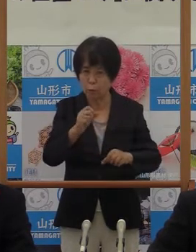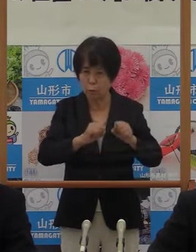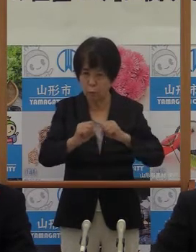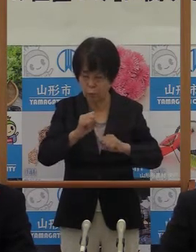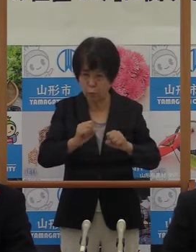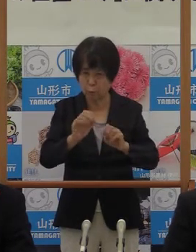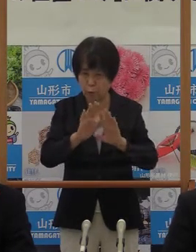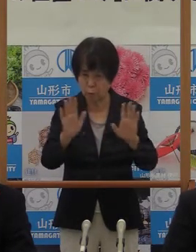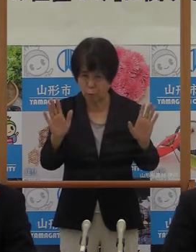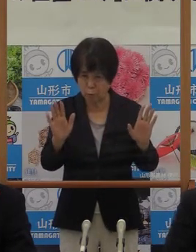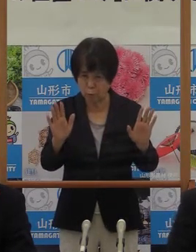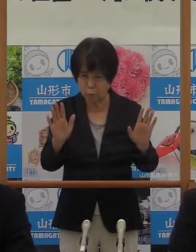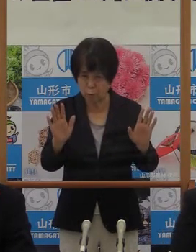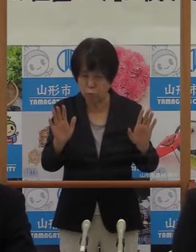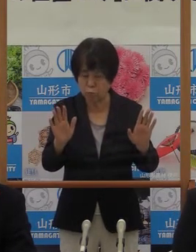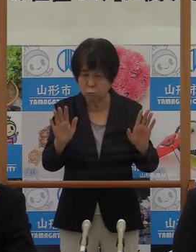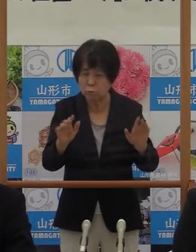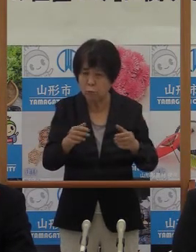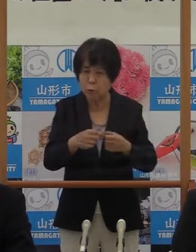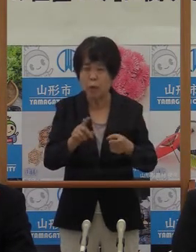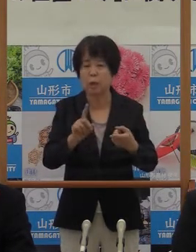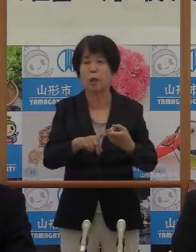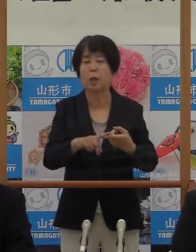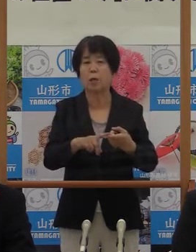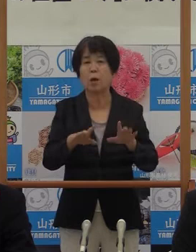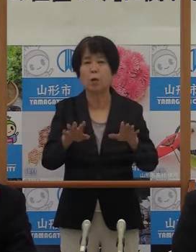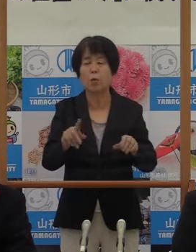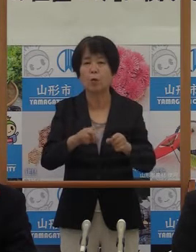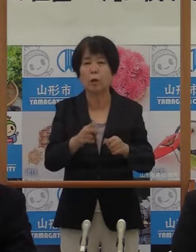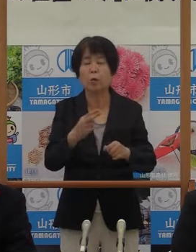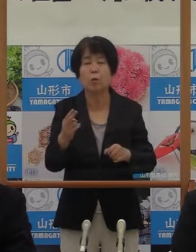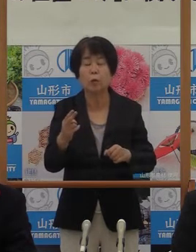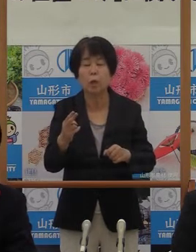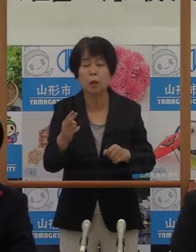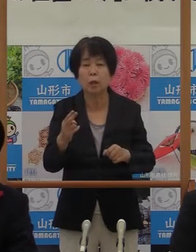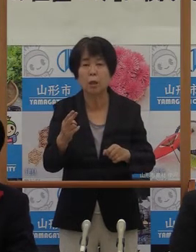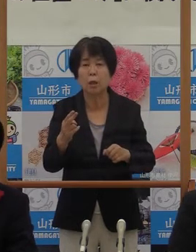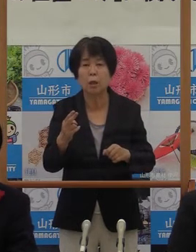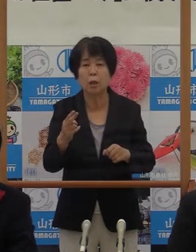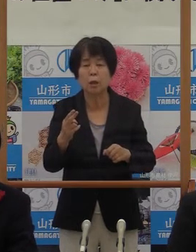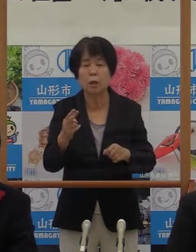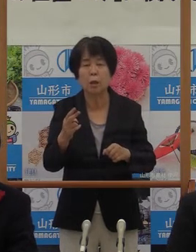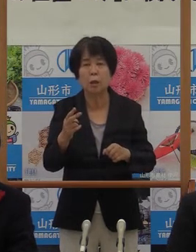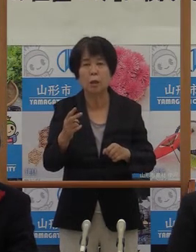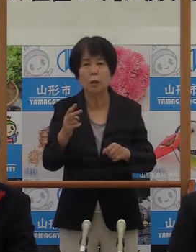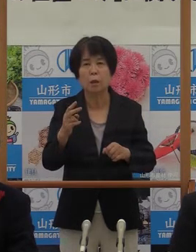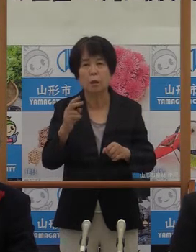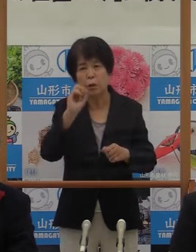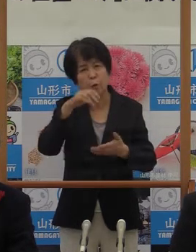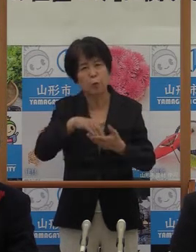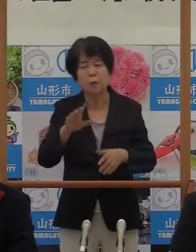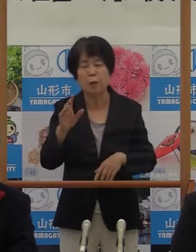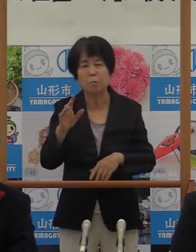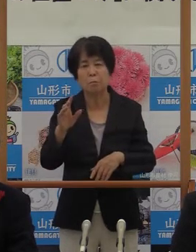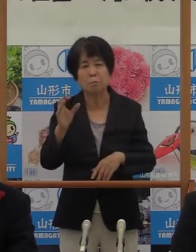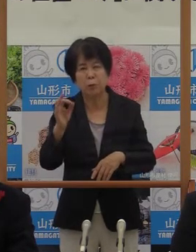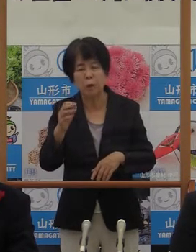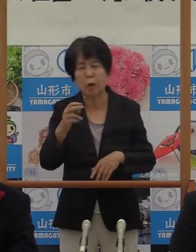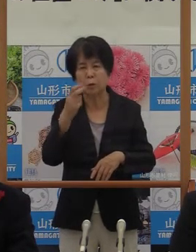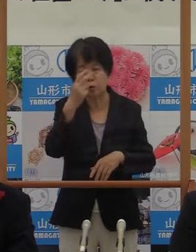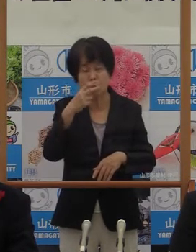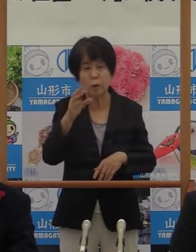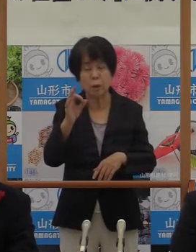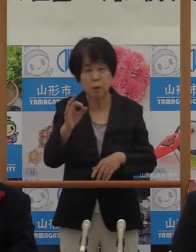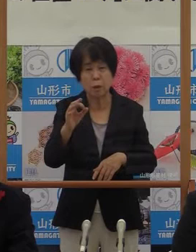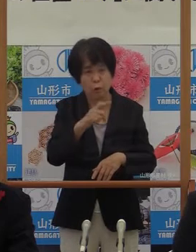なんですが、具体的にはこの今年度にどういうぐらいの予算をですね、まあ、調査費ですとかいろいろな